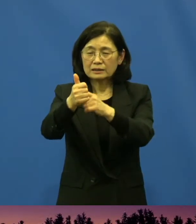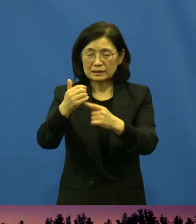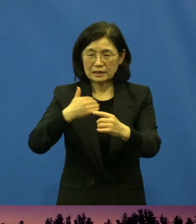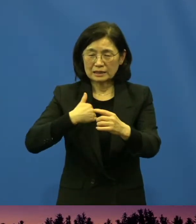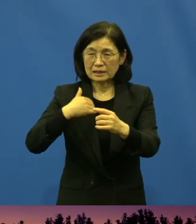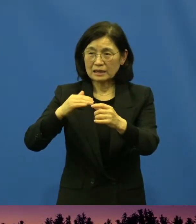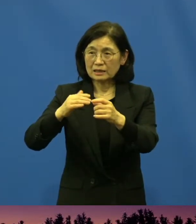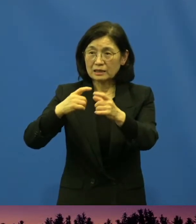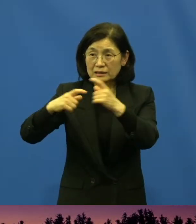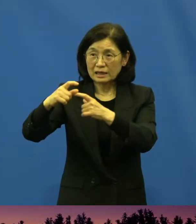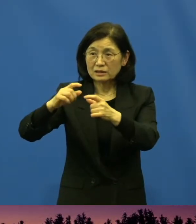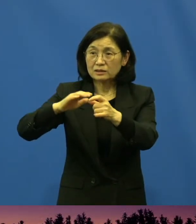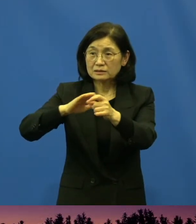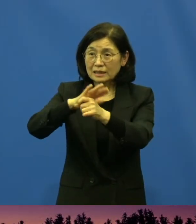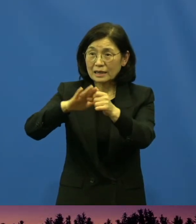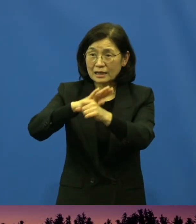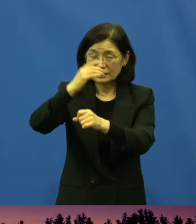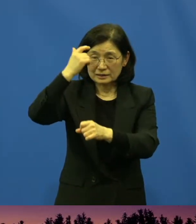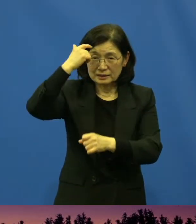이 질문에